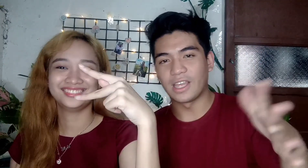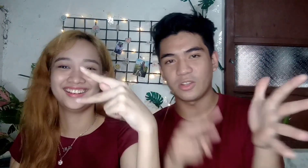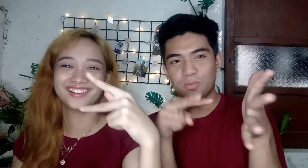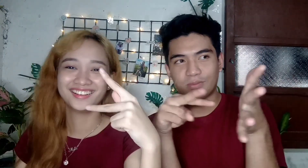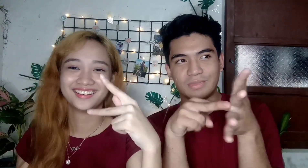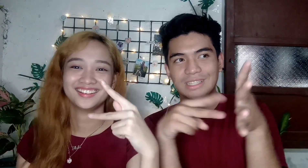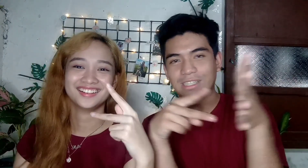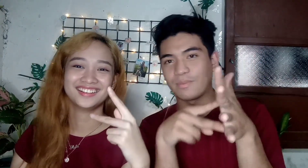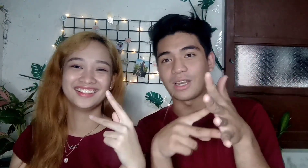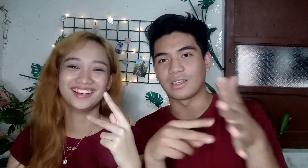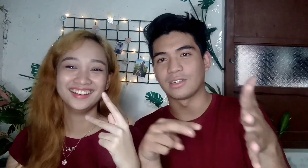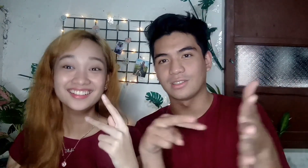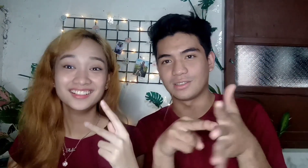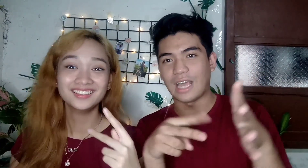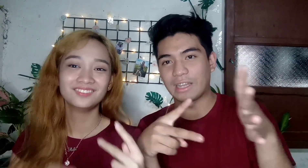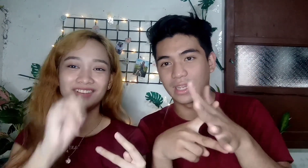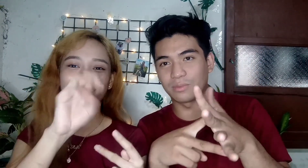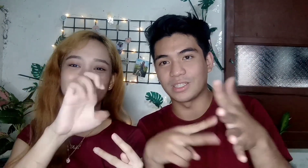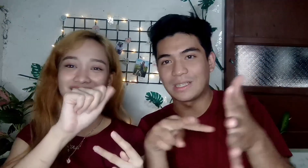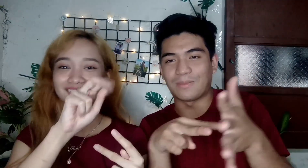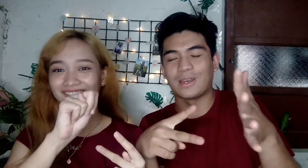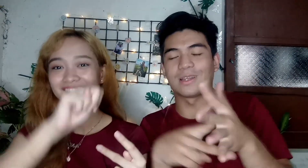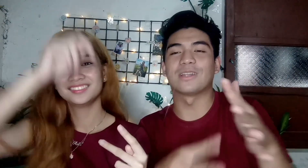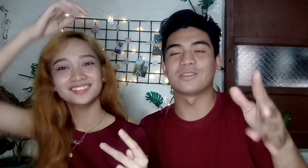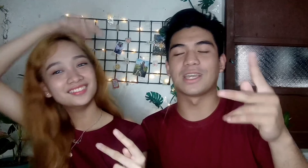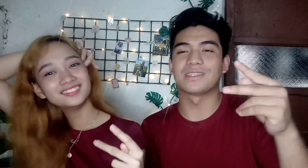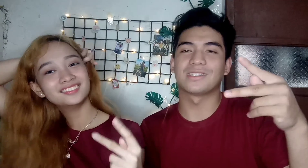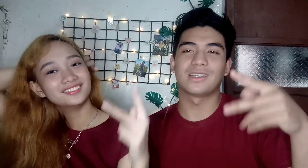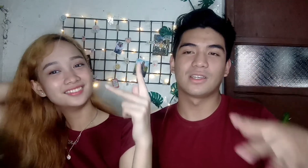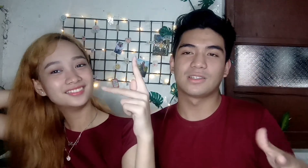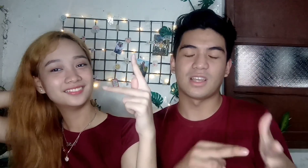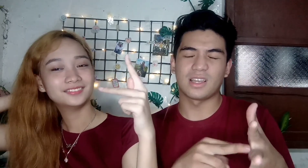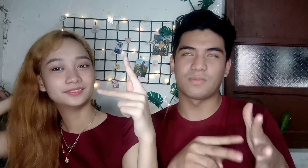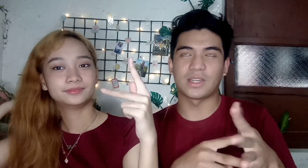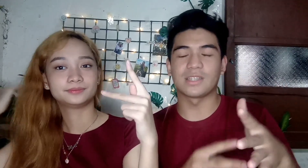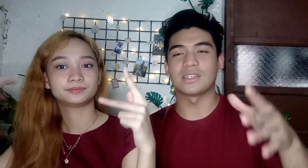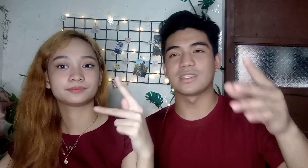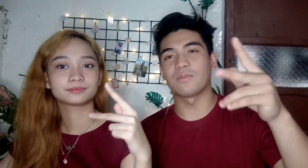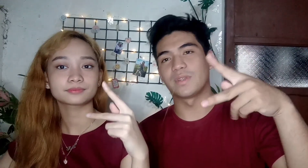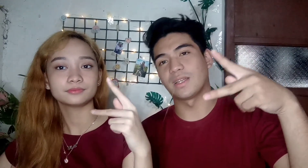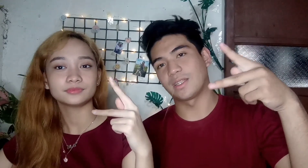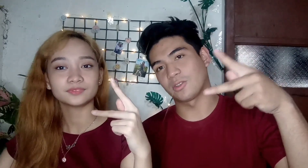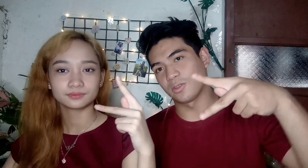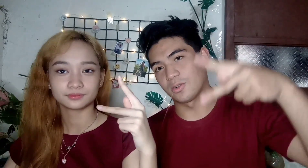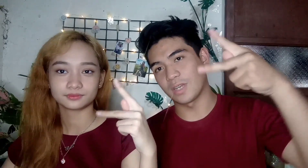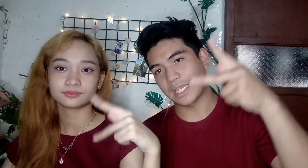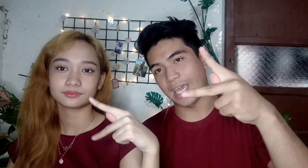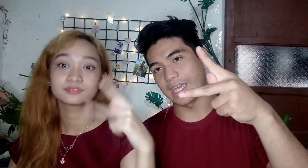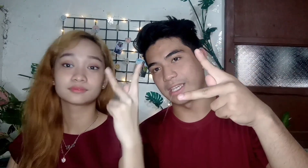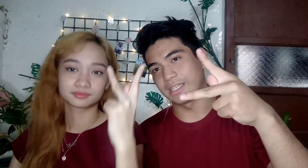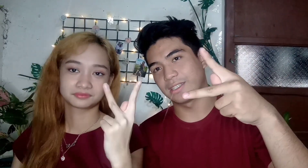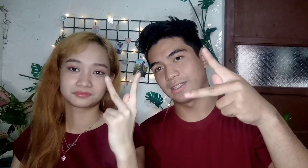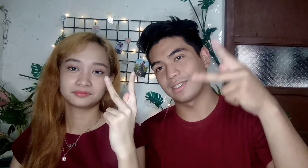Ito yung meaning parang ganun. Other meaning parang ganun, guys. Sa pagka sinasabi nila, tuturo. Okay.